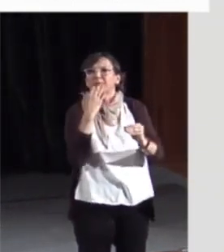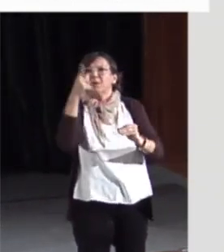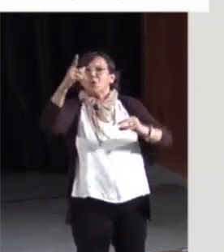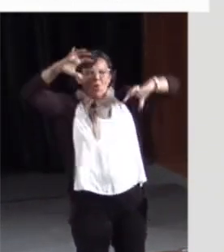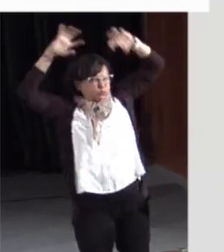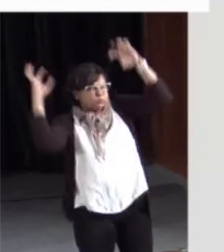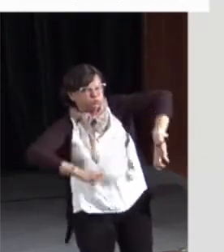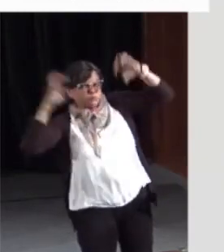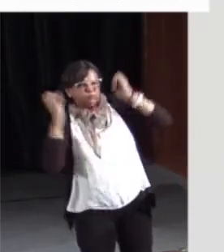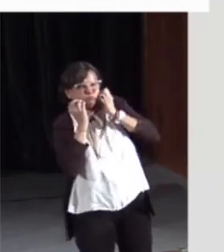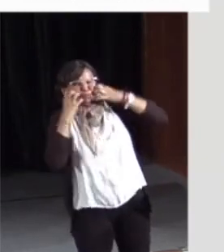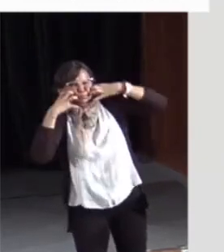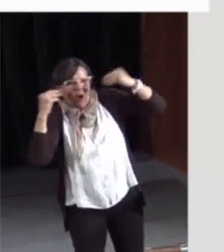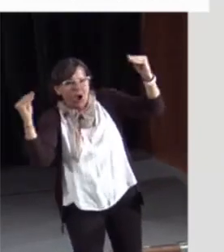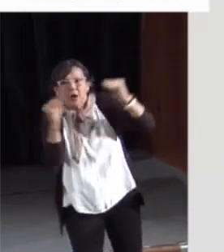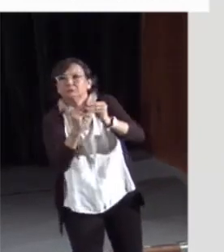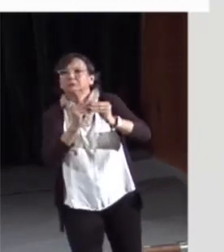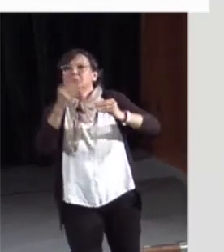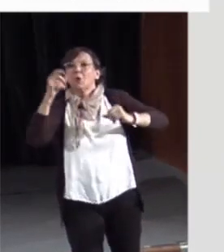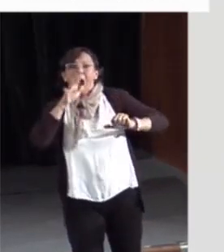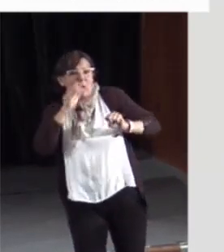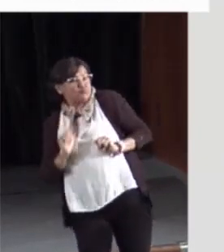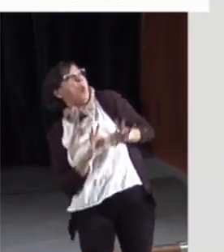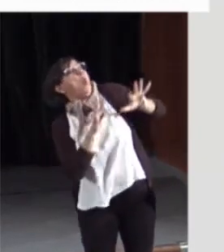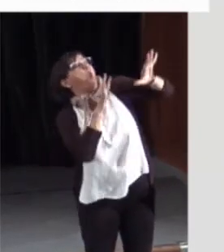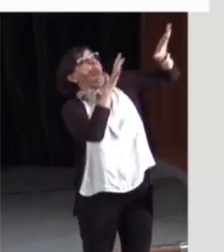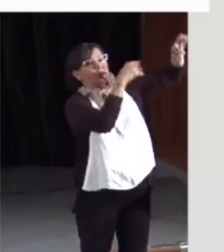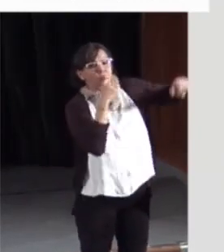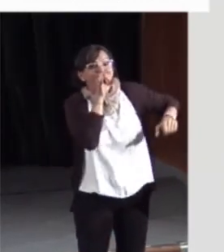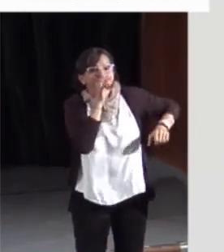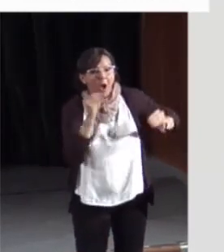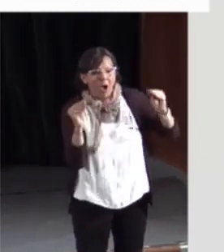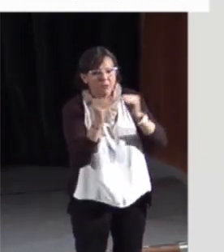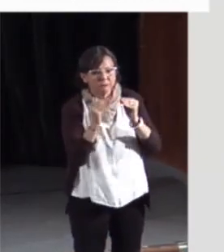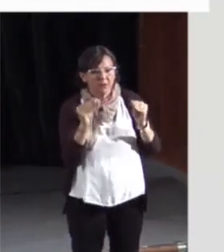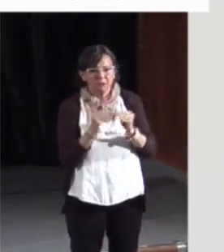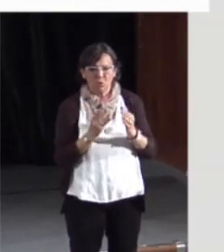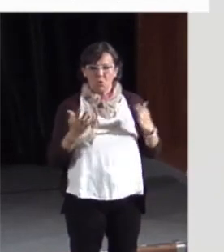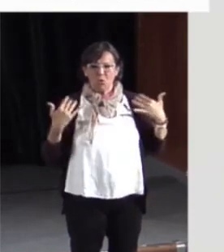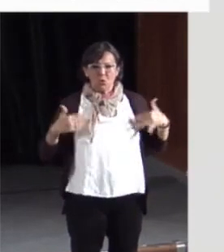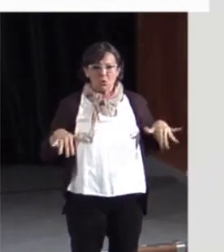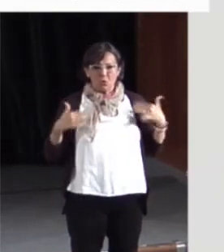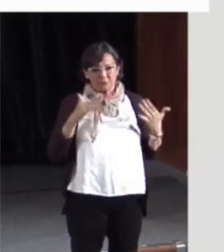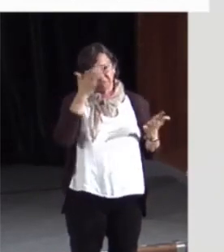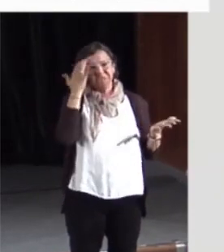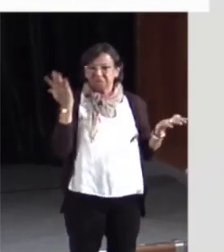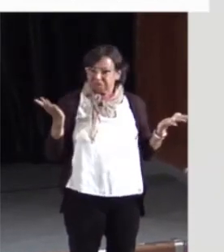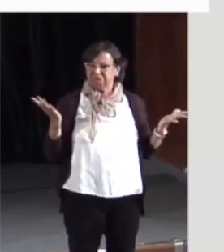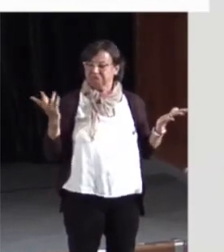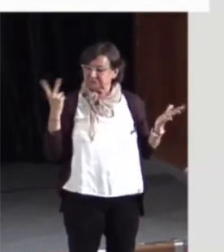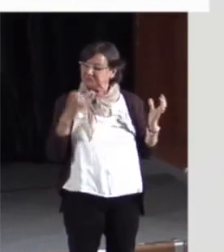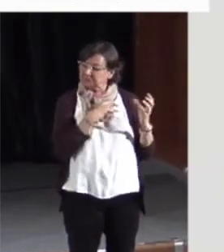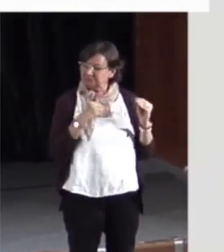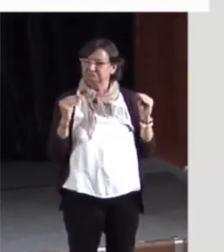Finalmente, ambos resultados de los las grabaciones de